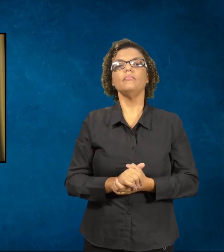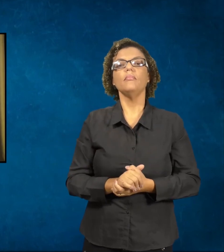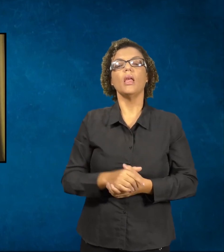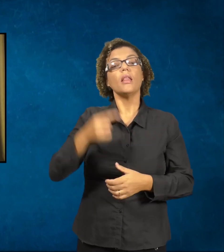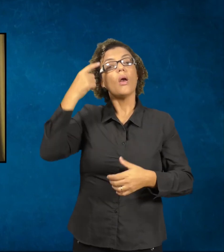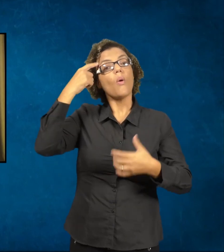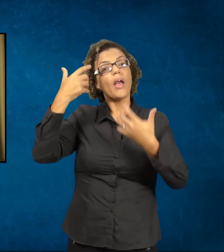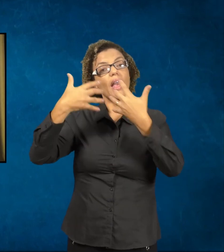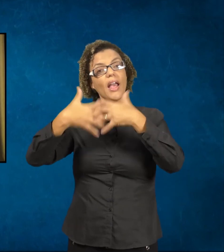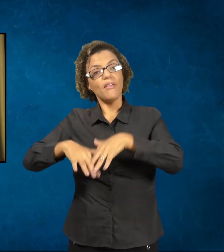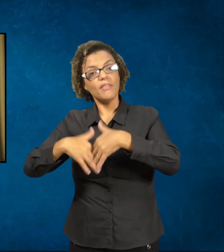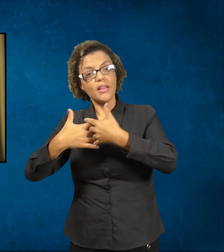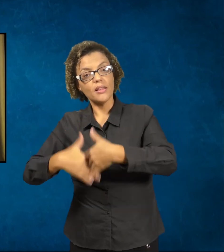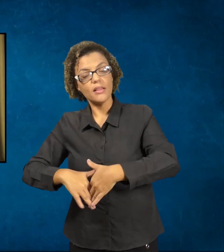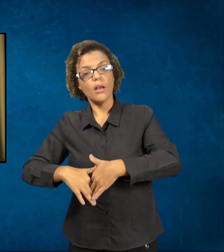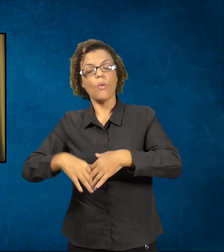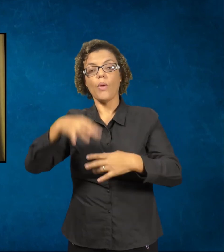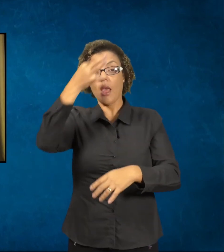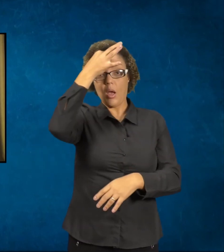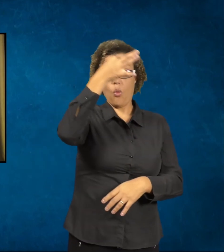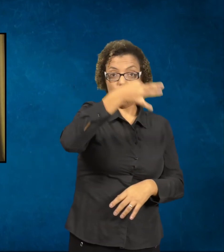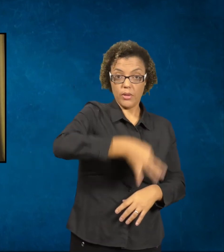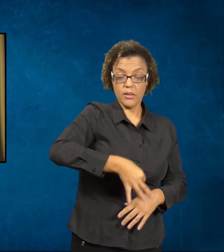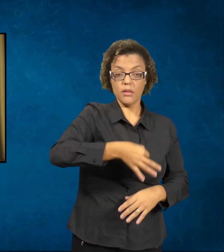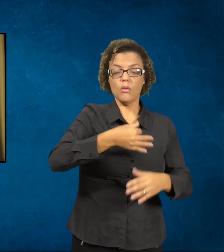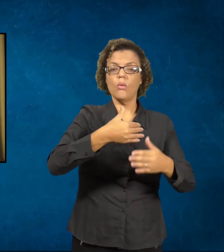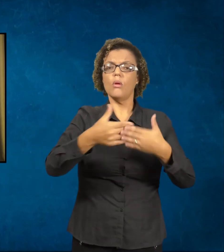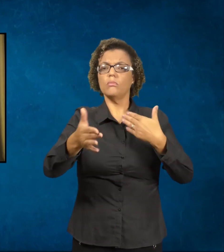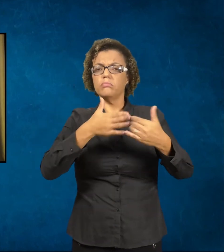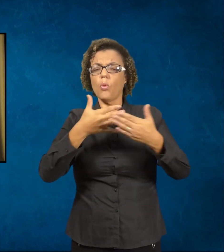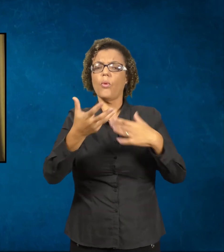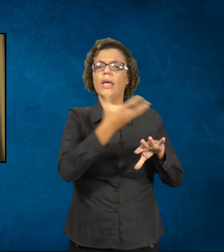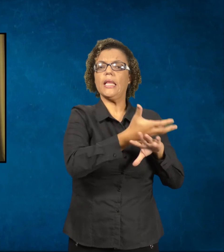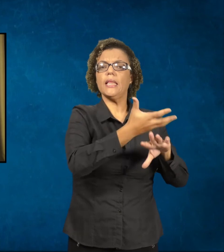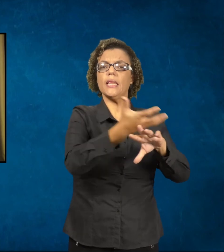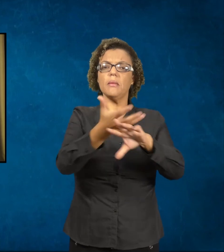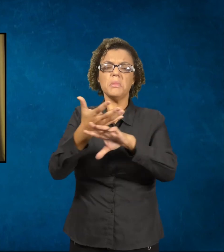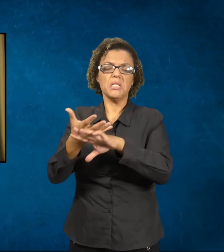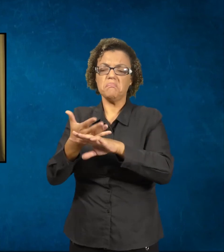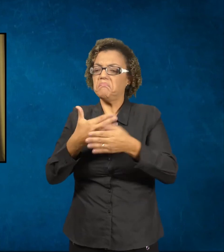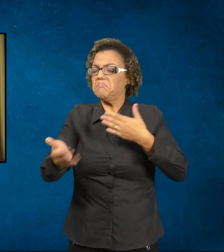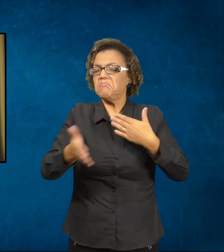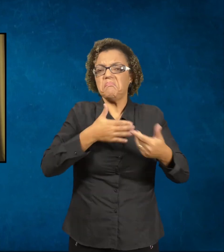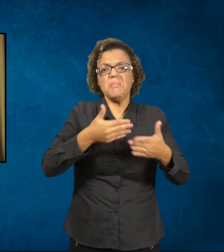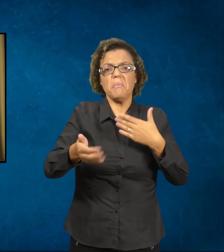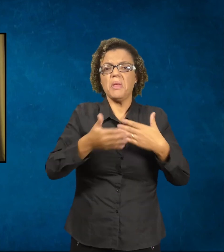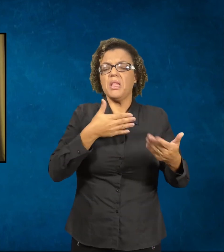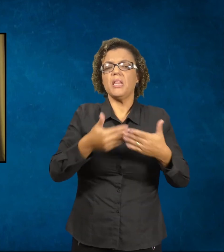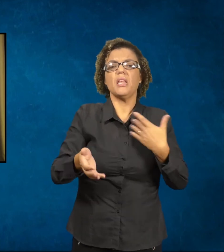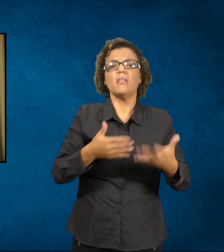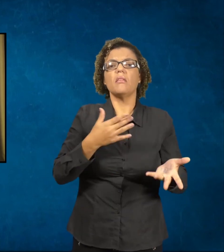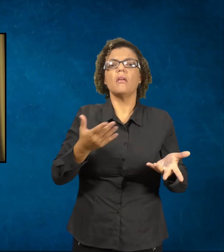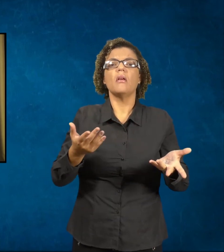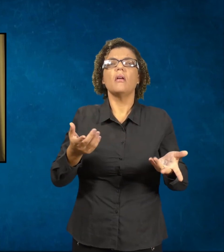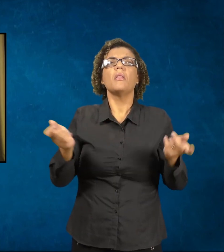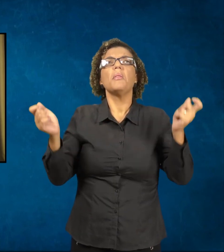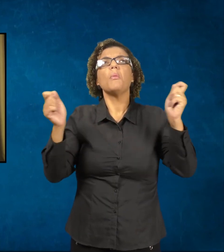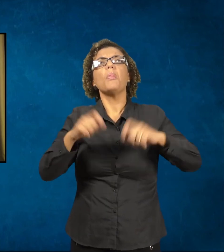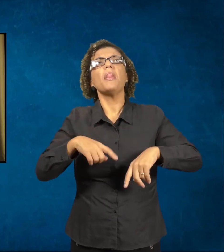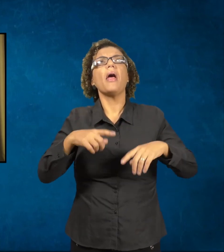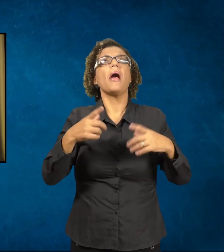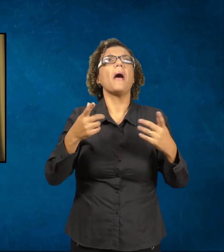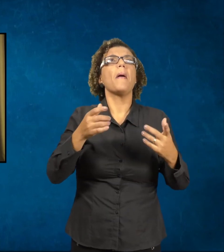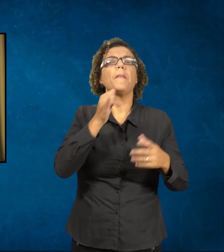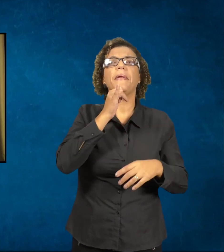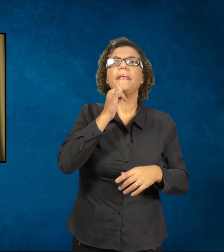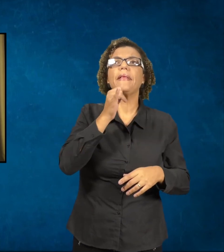Reflexão e compreensão em qualquer disciplina, seja ela qual for, não dá-la secamente, não serem só fórmulas.